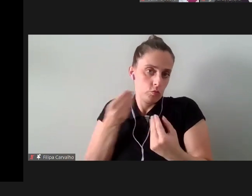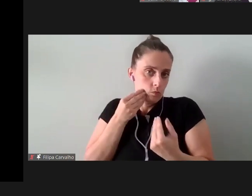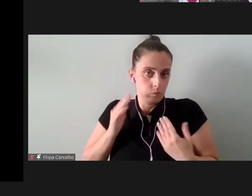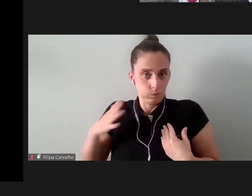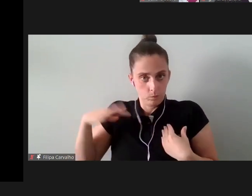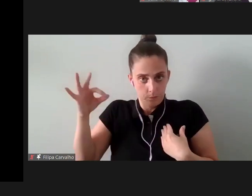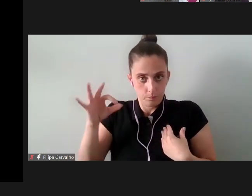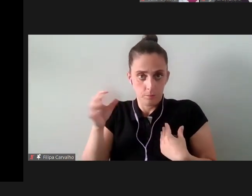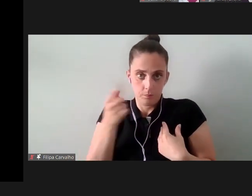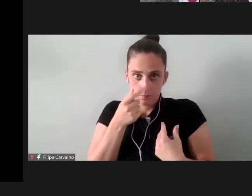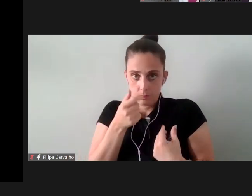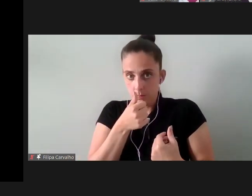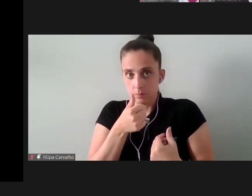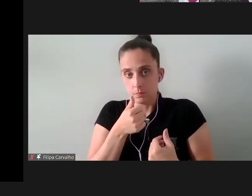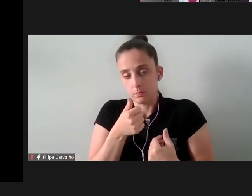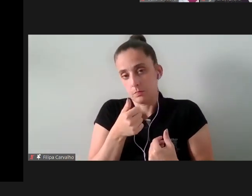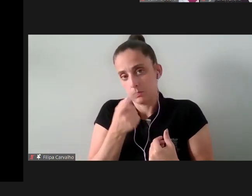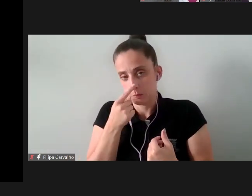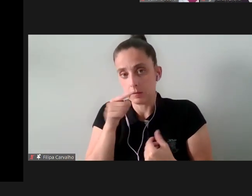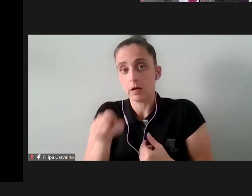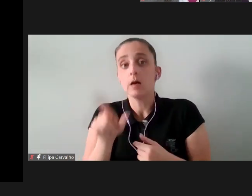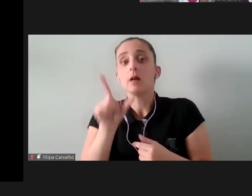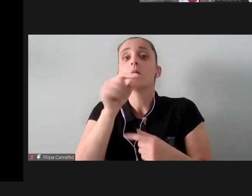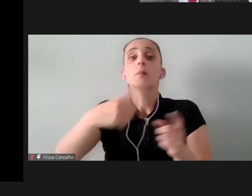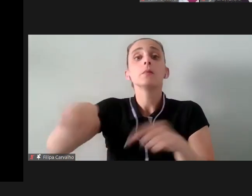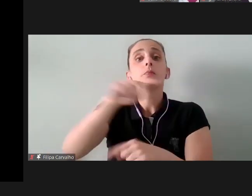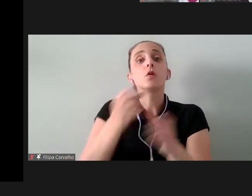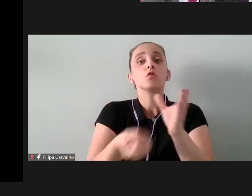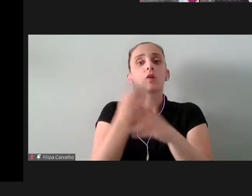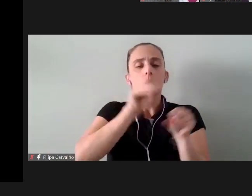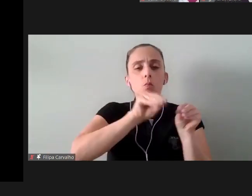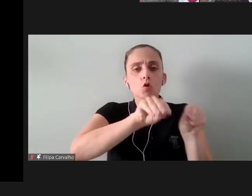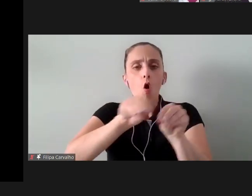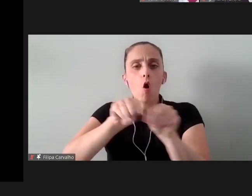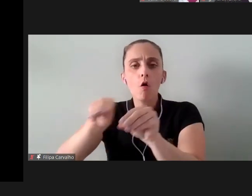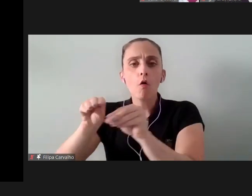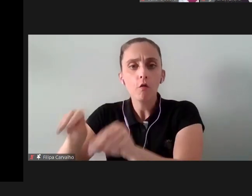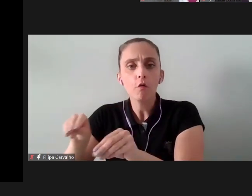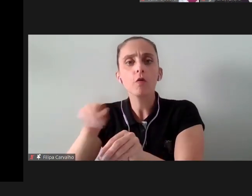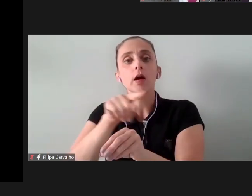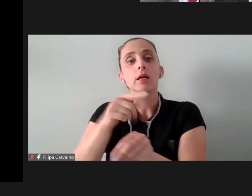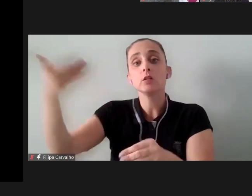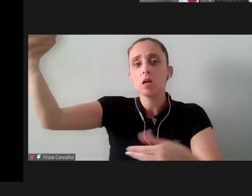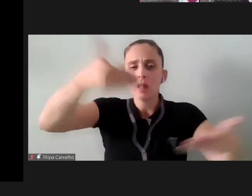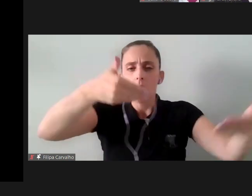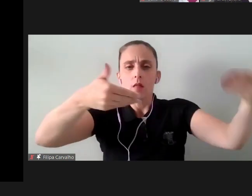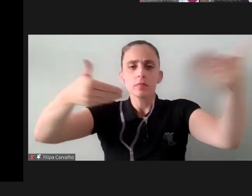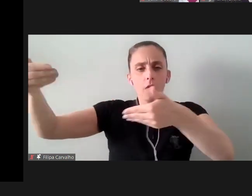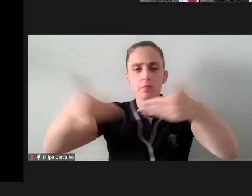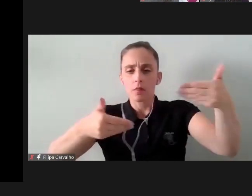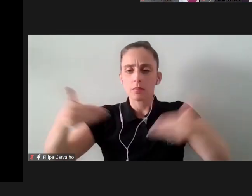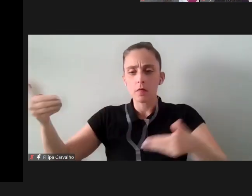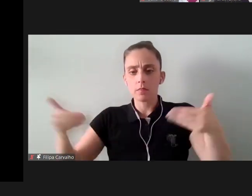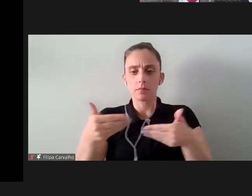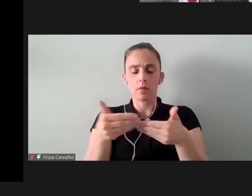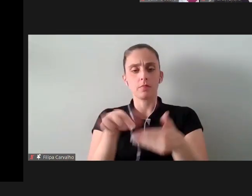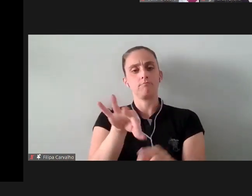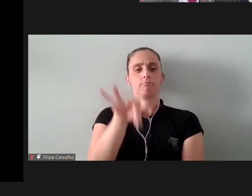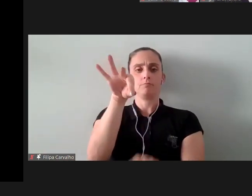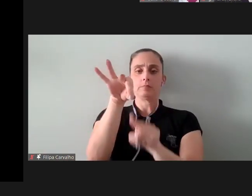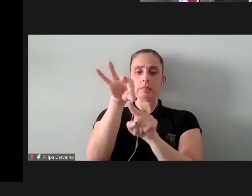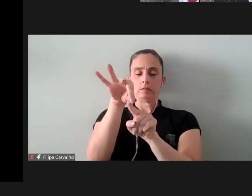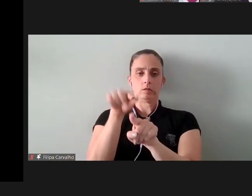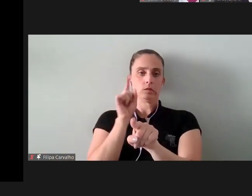criámos uma oferta em que nós dinamizamos um processo em que surge uma oferta que é resultado do contributo de muitas entidades. E aqui estamos a falar de uma